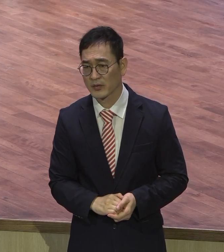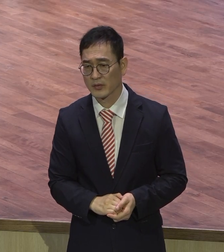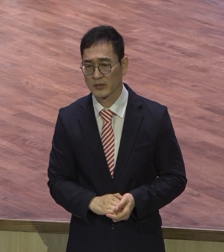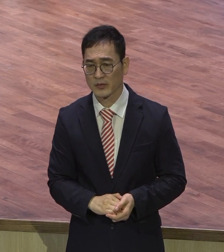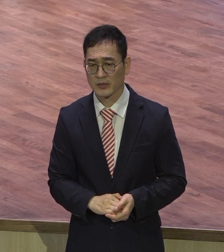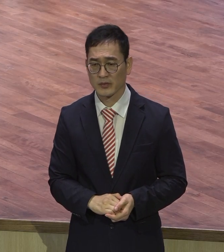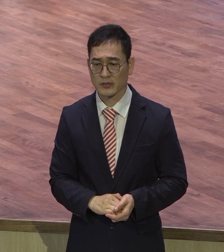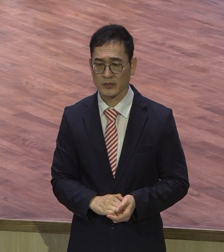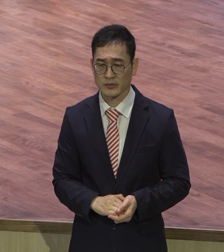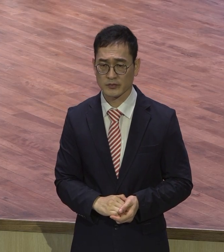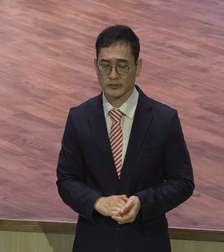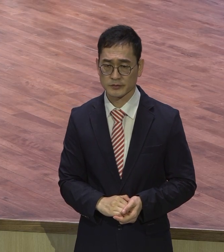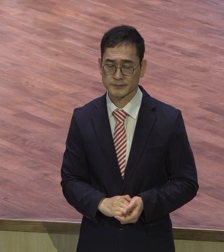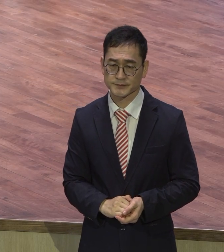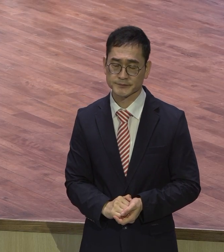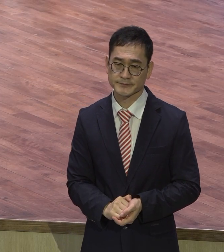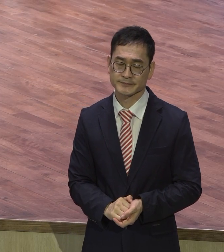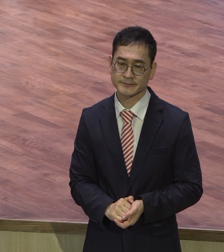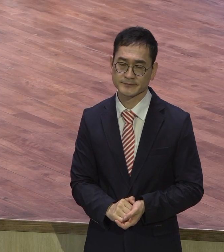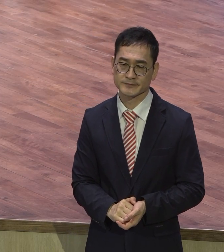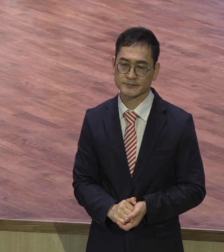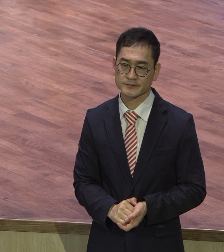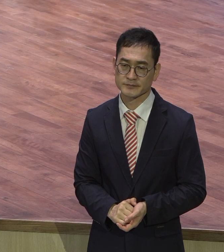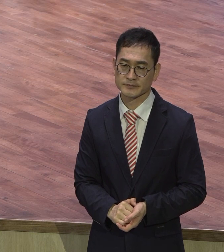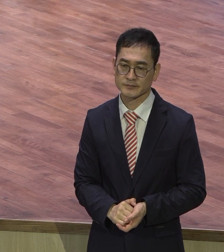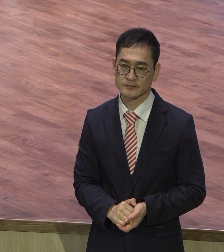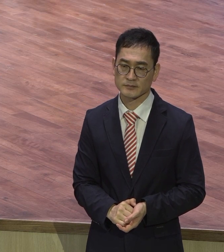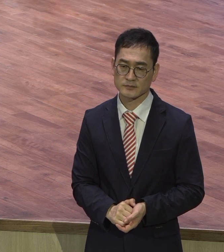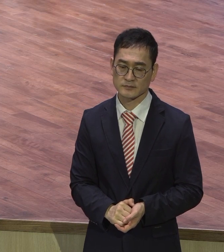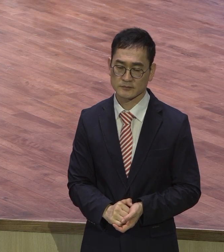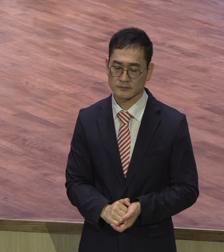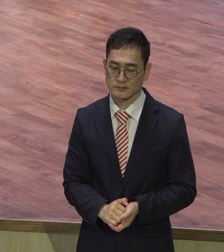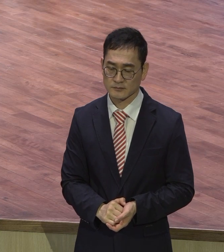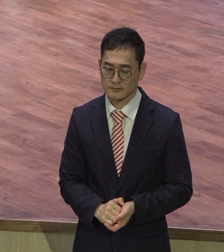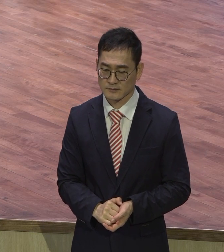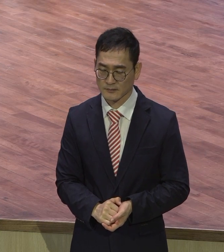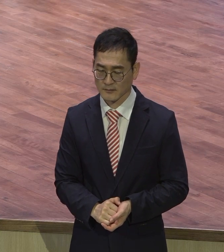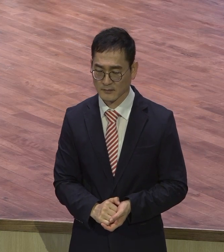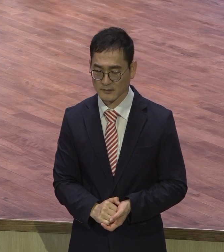저들과 함께 먹고 마시고 노냐